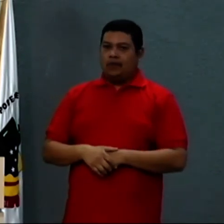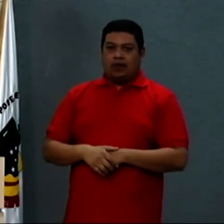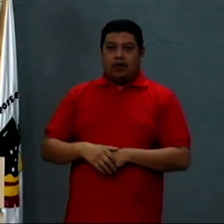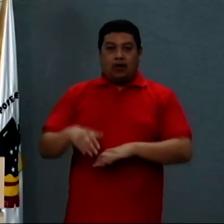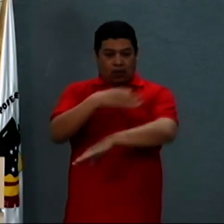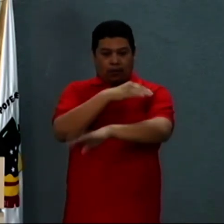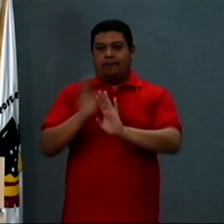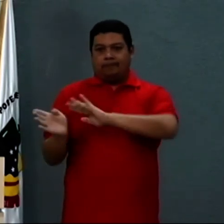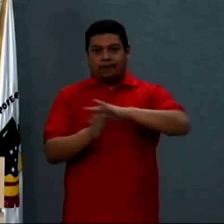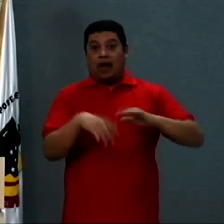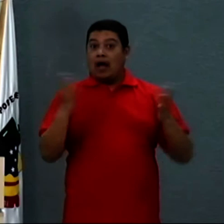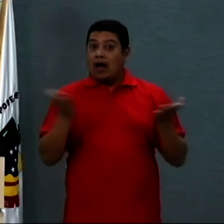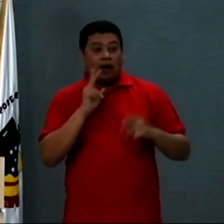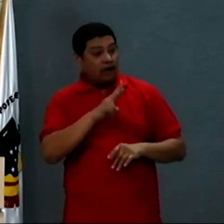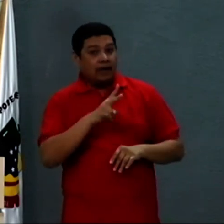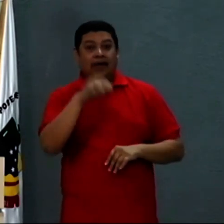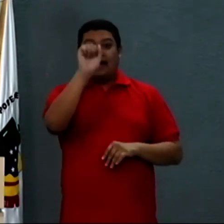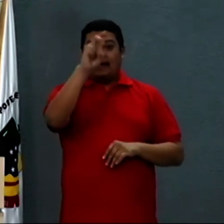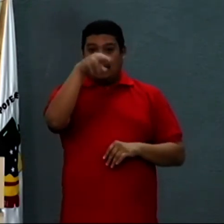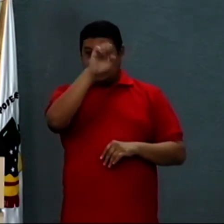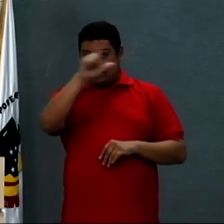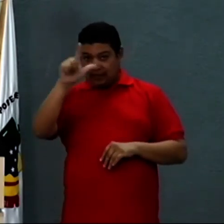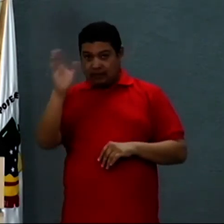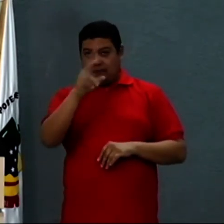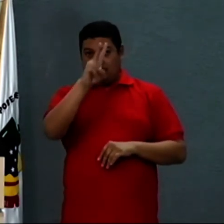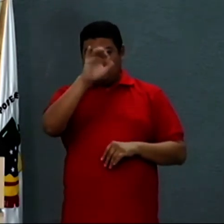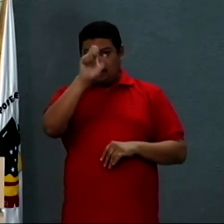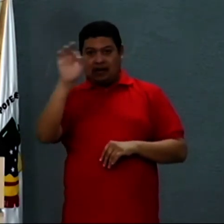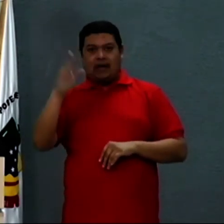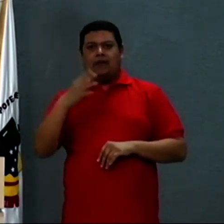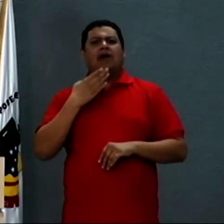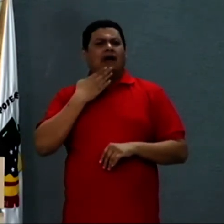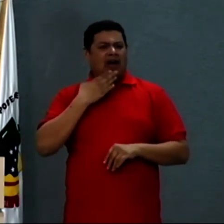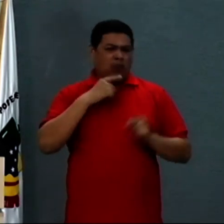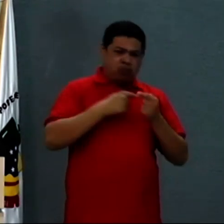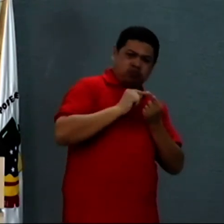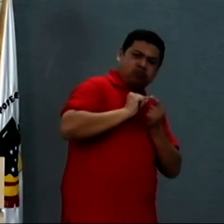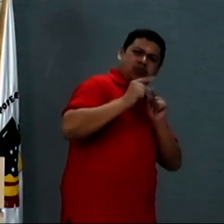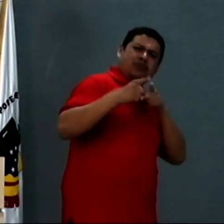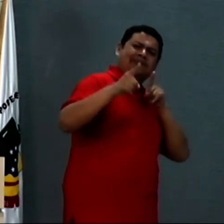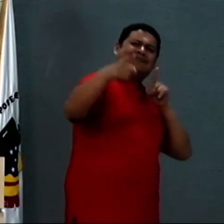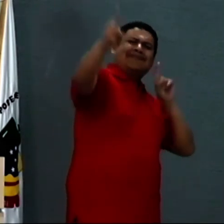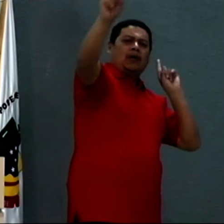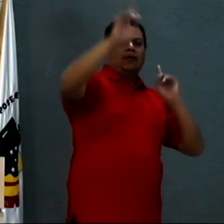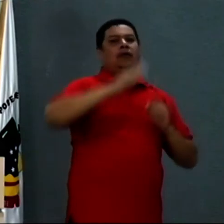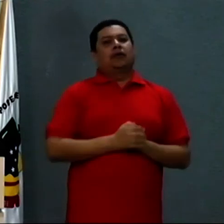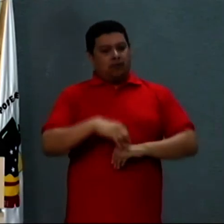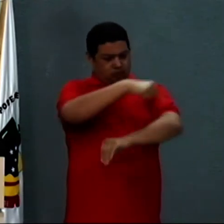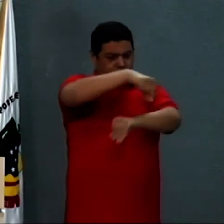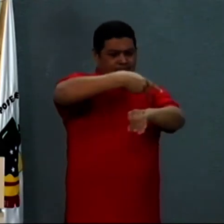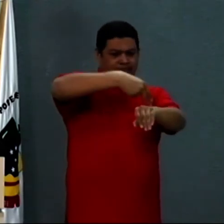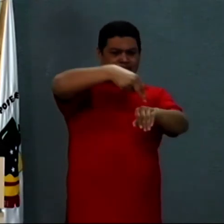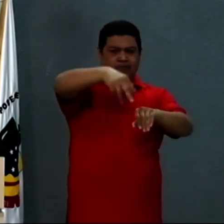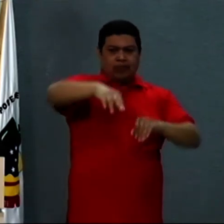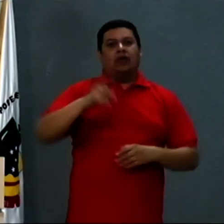fora. E eu peguei lugares que não passa veículo, para não falar, eu vou querer reclamar, é veículo que está passando aqui, está farelando, mas não é não. É lugares assim que é passarela